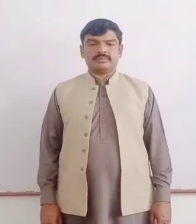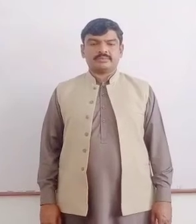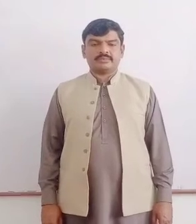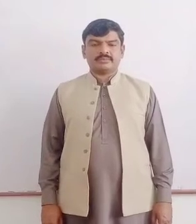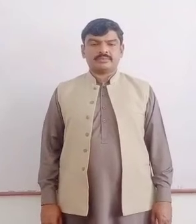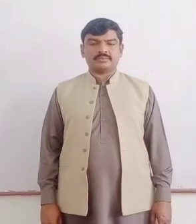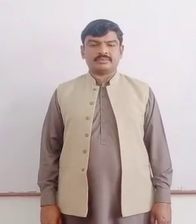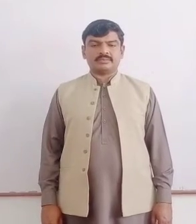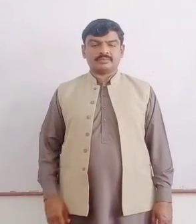سادگی،